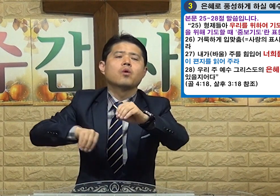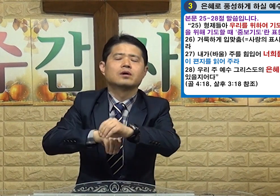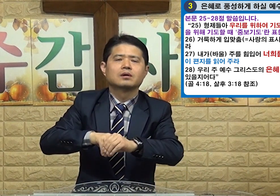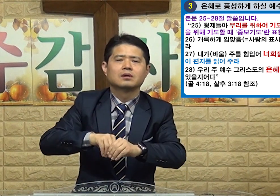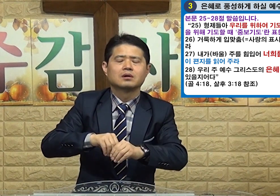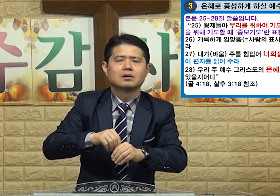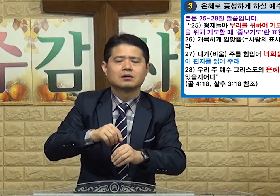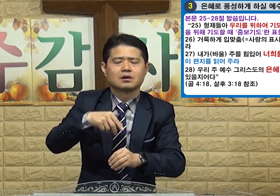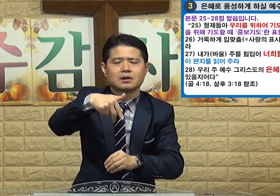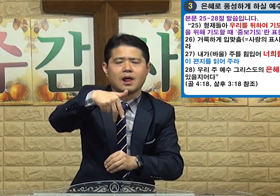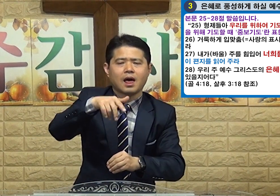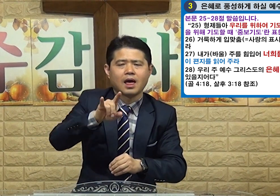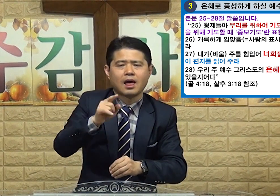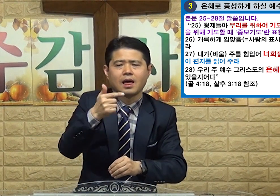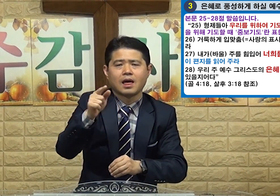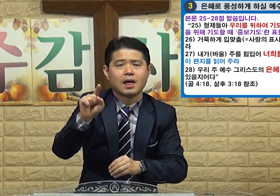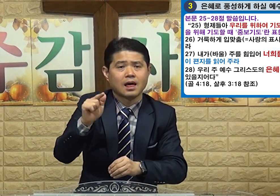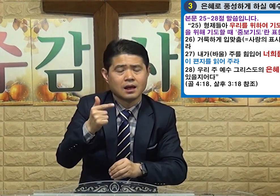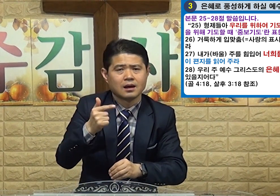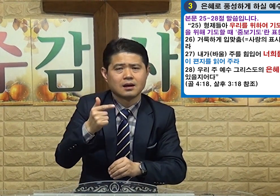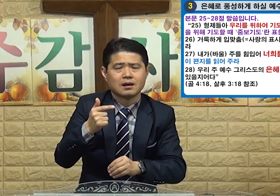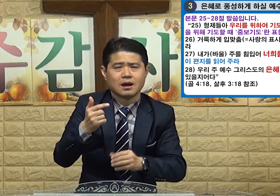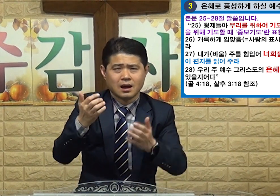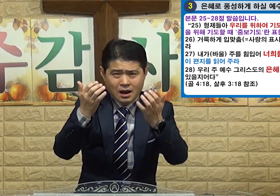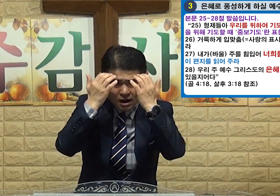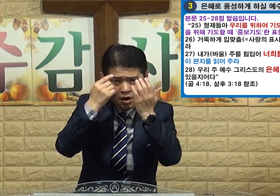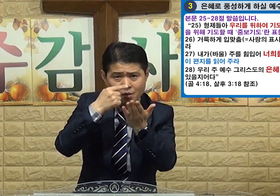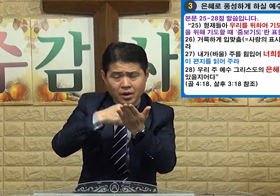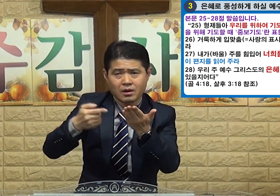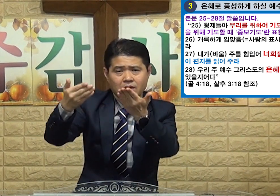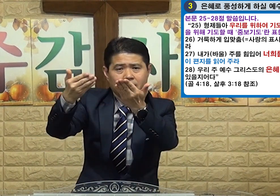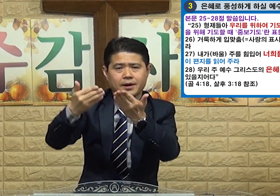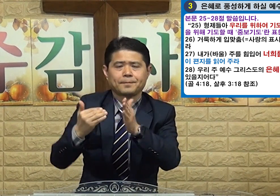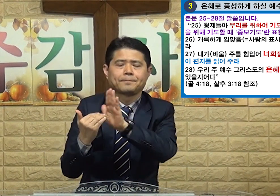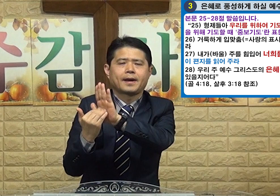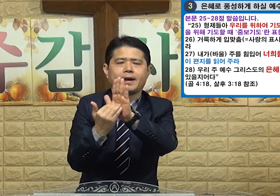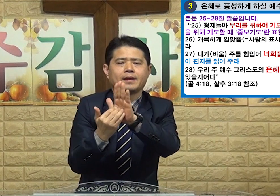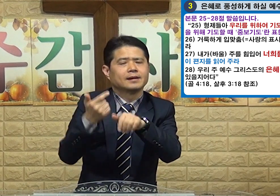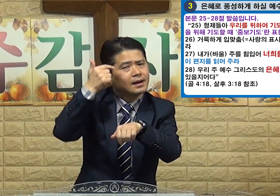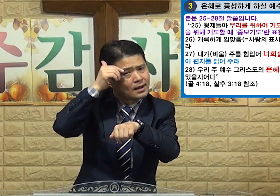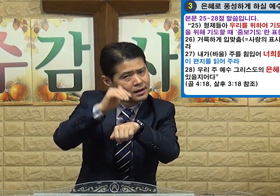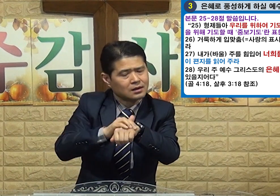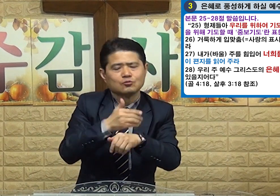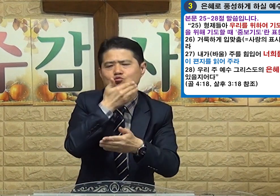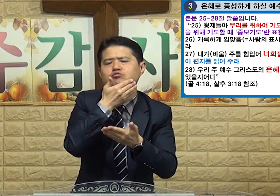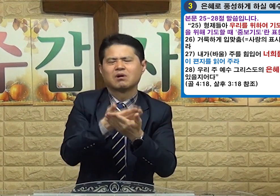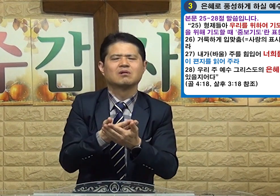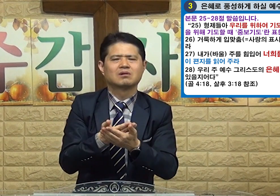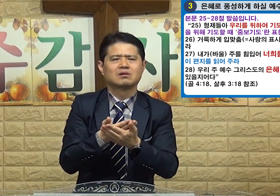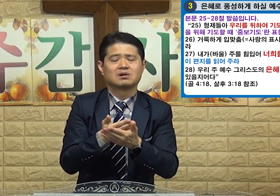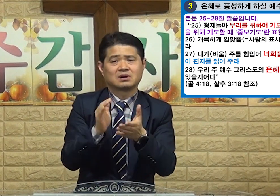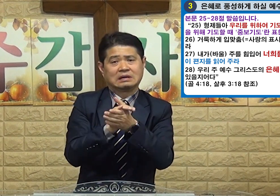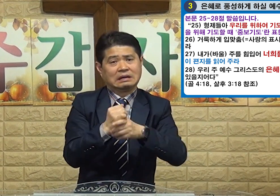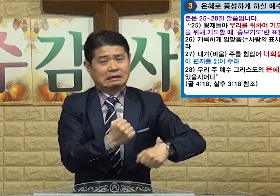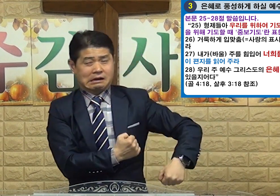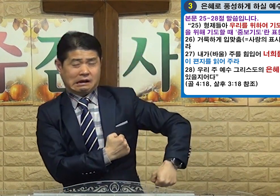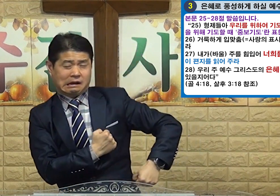생활을 계속한다면 오히려 이 재난과 이 피해를 우리가 막고 지혜로 이길